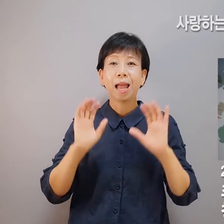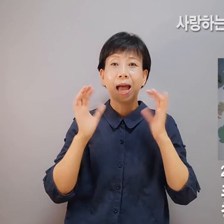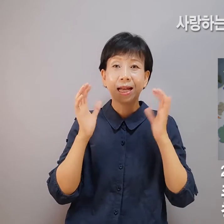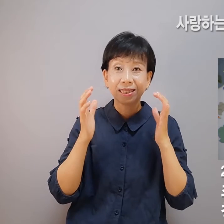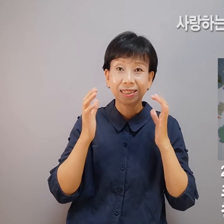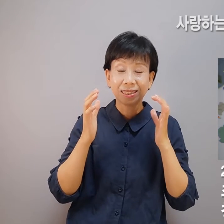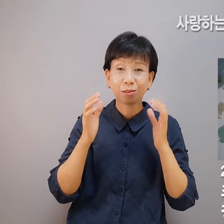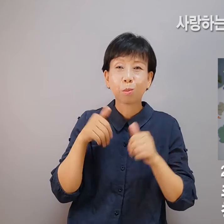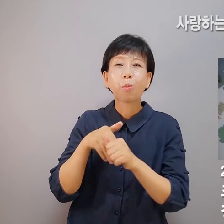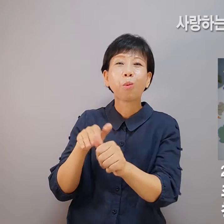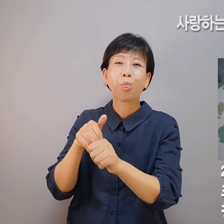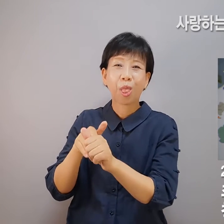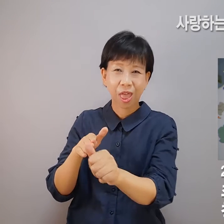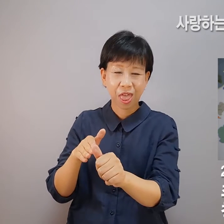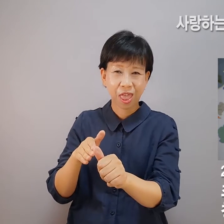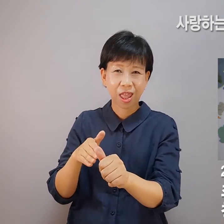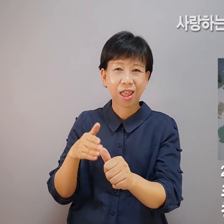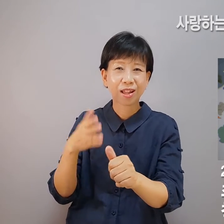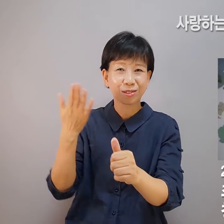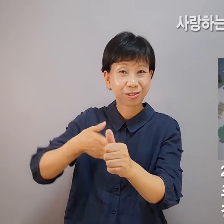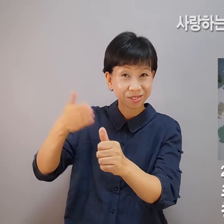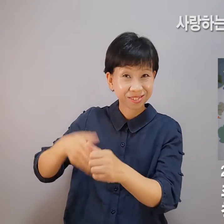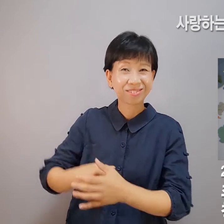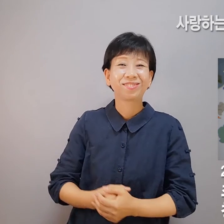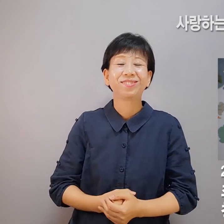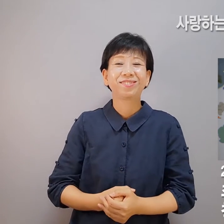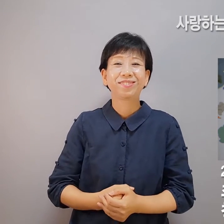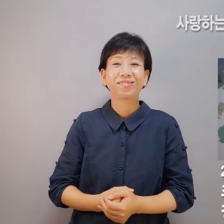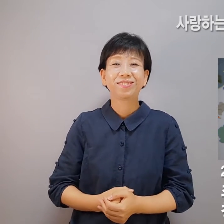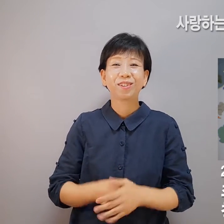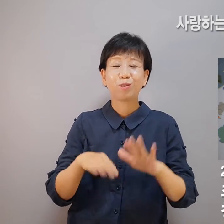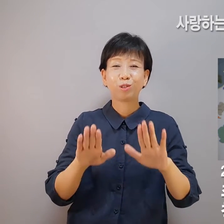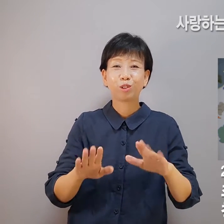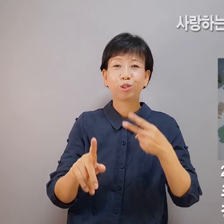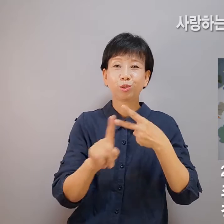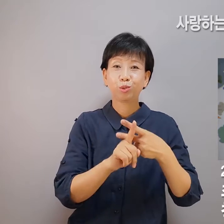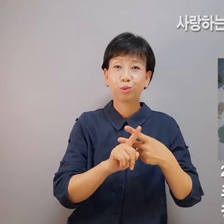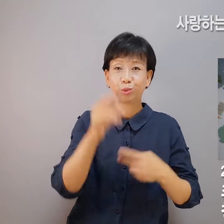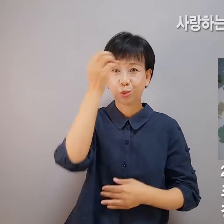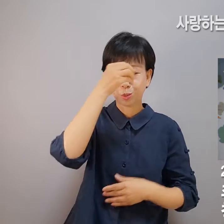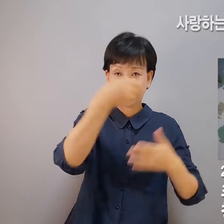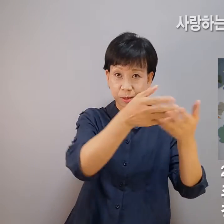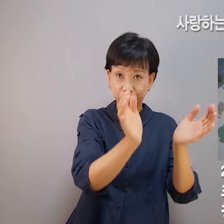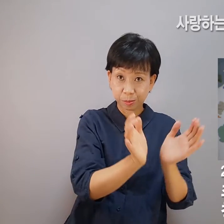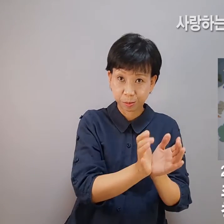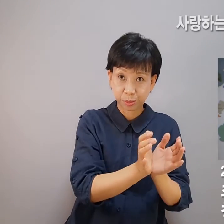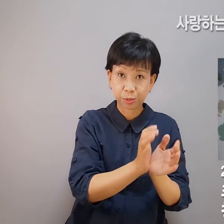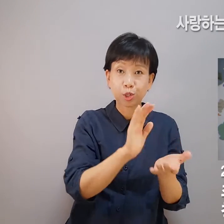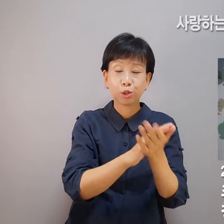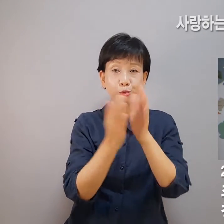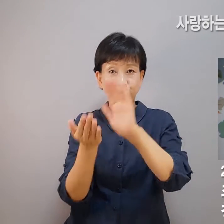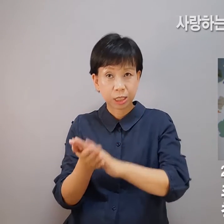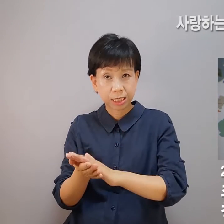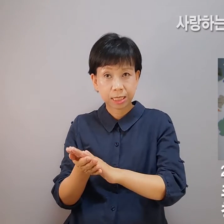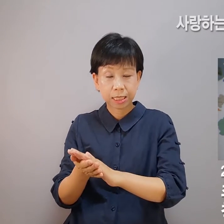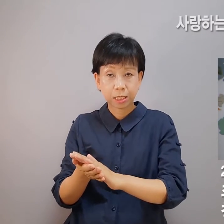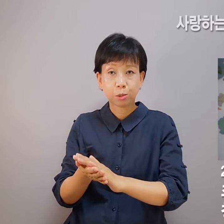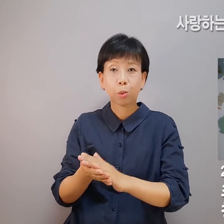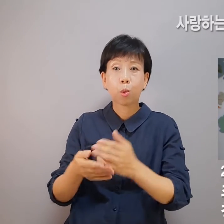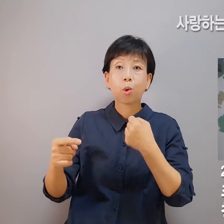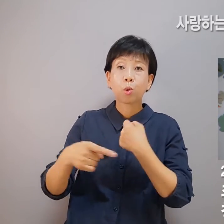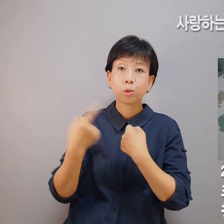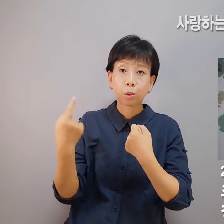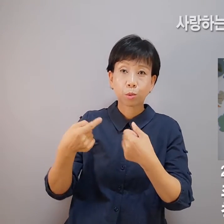참여시켜 주시면 오늘 주일은 중고등부와 유치부, 초등부가 다 연합으로